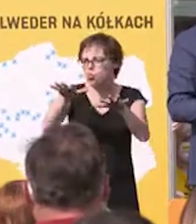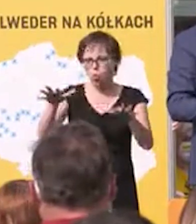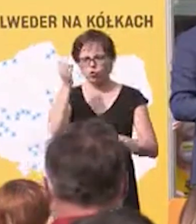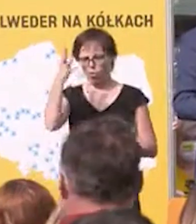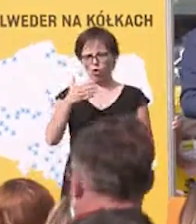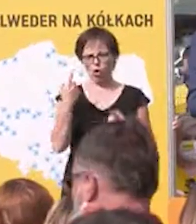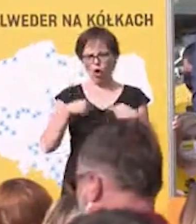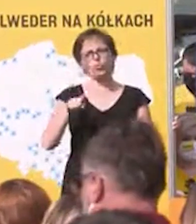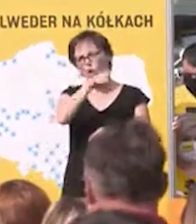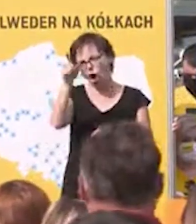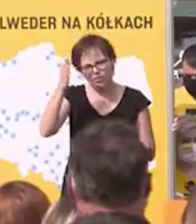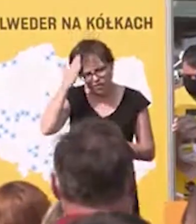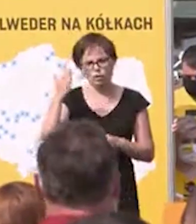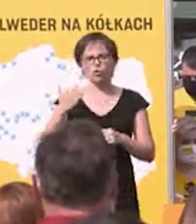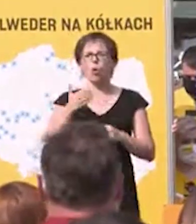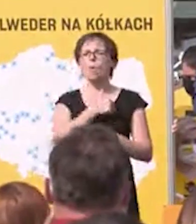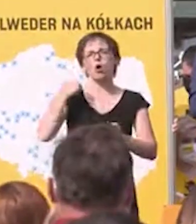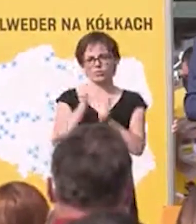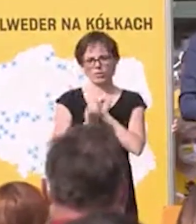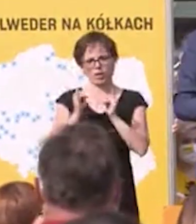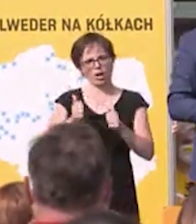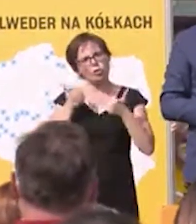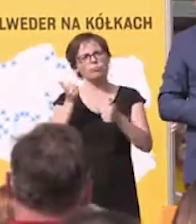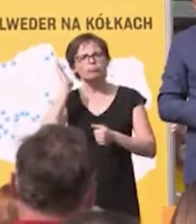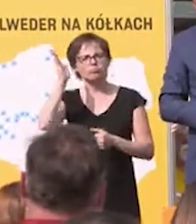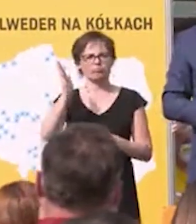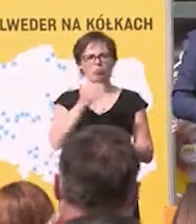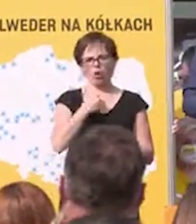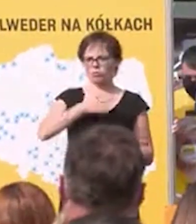wiedzą, jak zmieniać ten kraj, żeby żyło się lepiej.